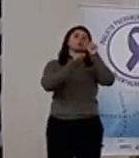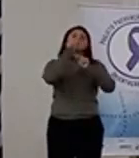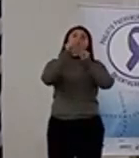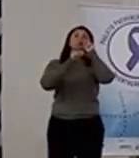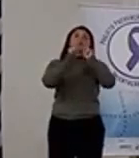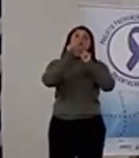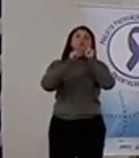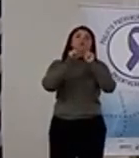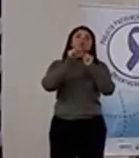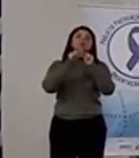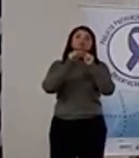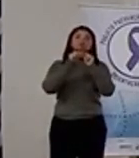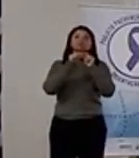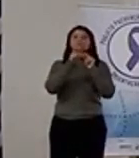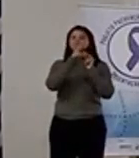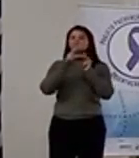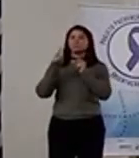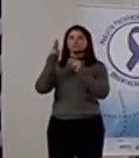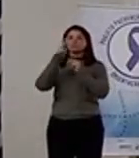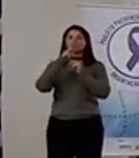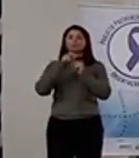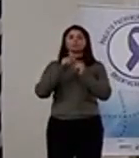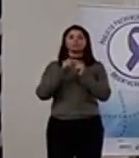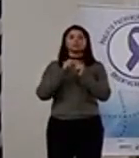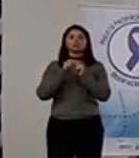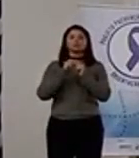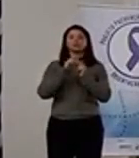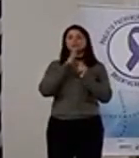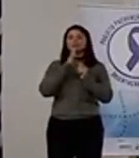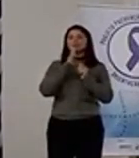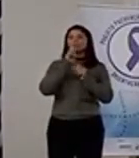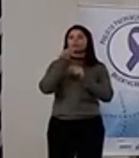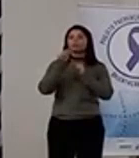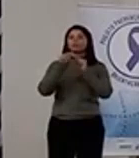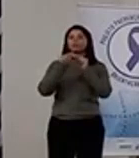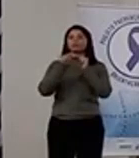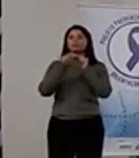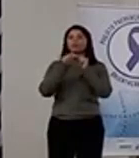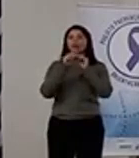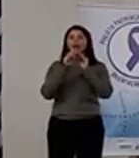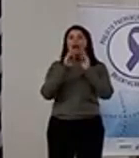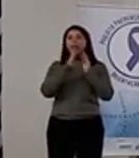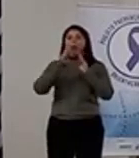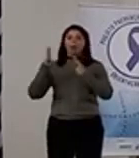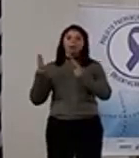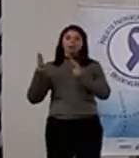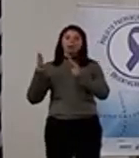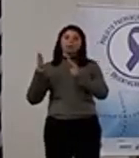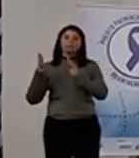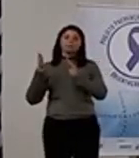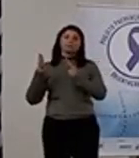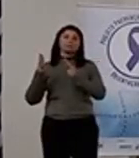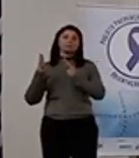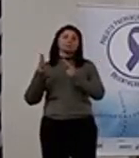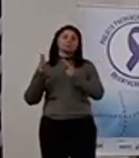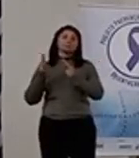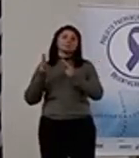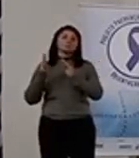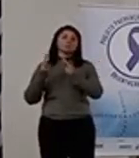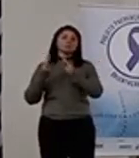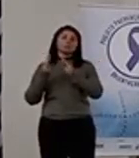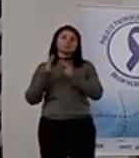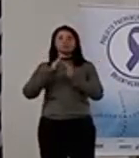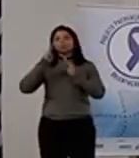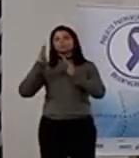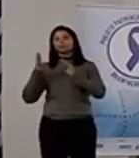As fendas que você, ou fissuras, né, que você conhece, elas geralmente são o quê? Laterais, né? Ela pega aqui do lado ou aqui do